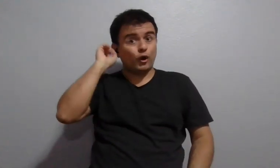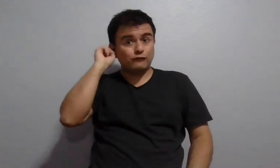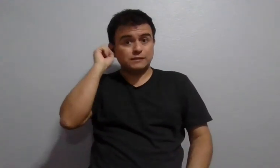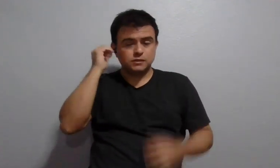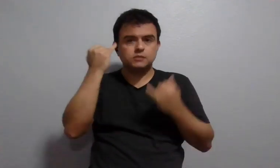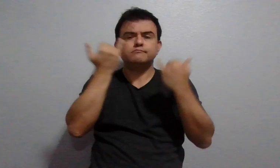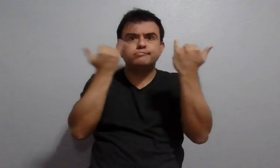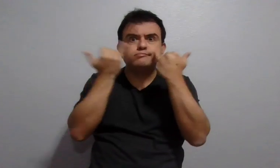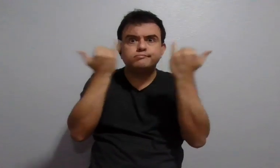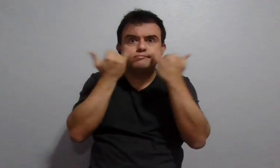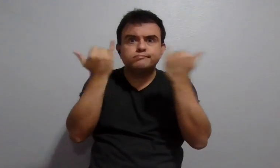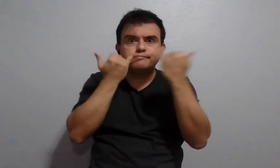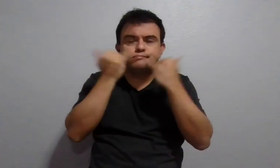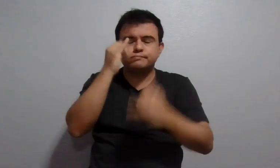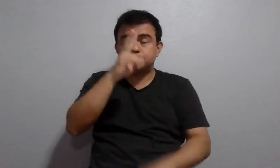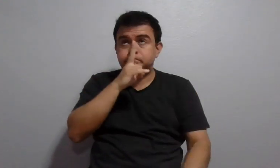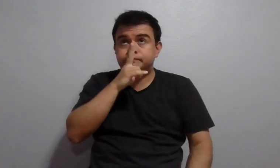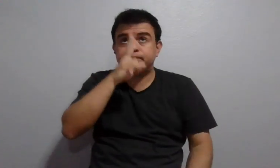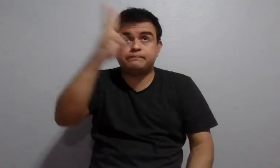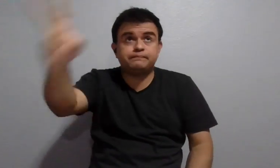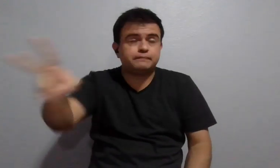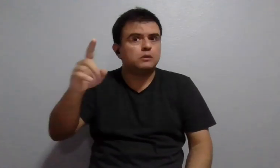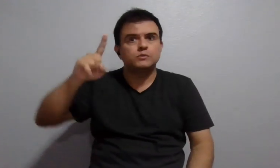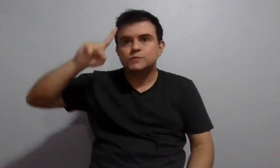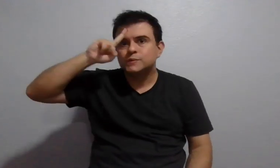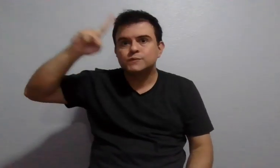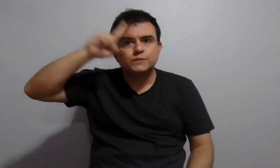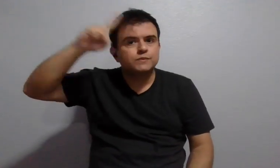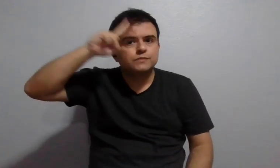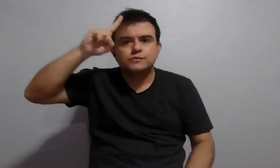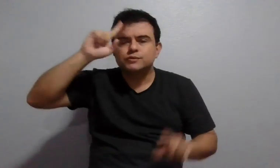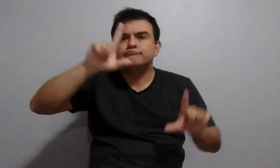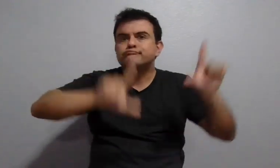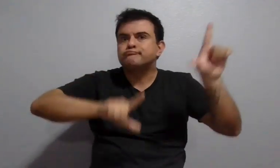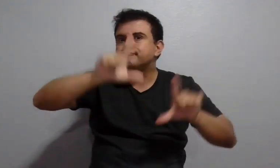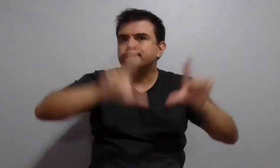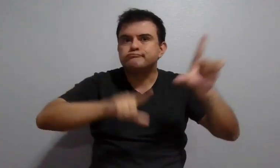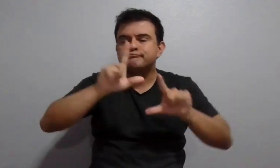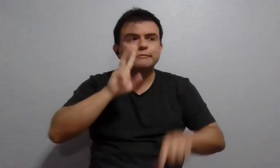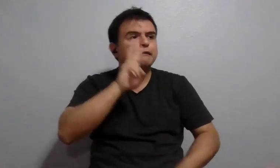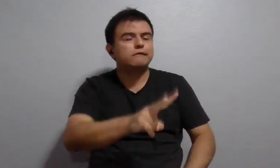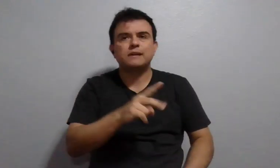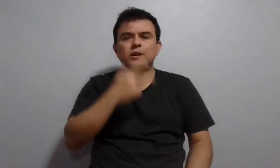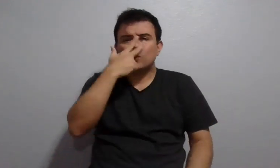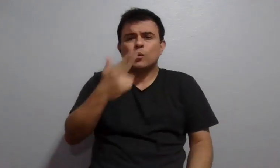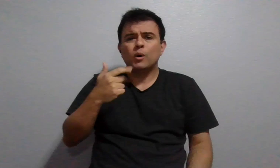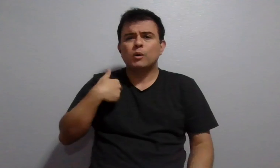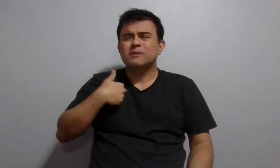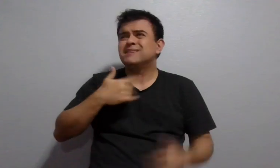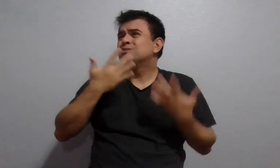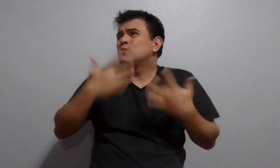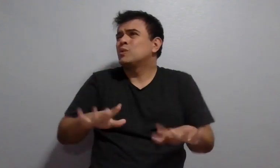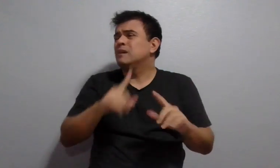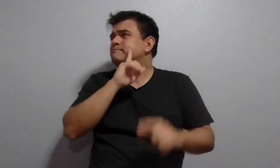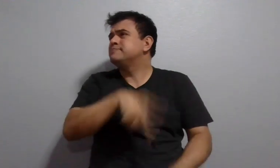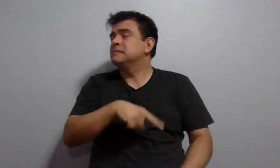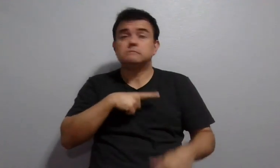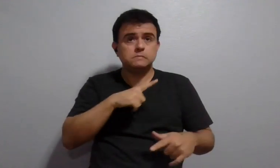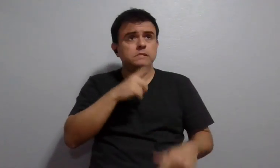numa enxurrada de matérias cotidianamente. Mesmo que tu não queira, tu sabe que tem que lavar a mão, tu sabe que a orientação é